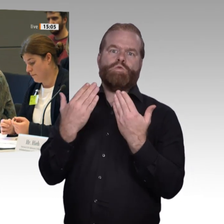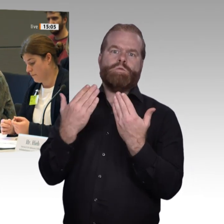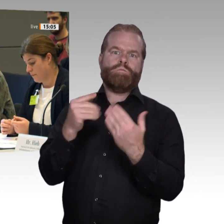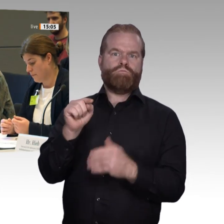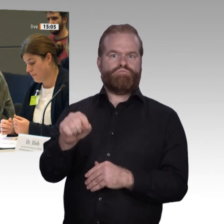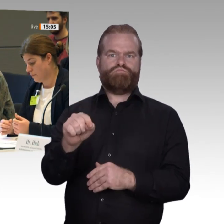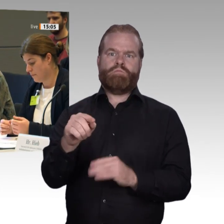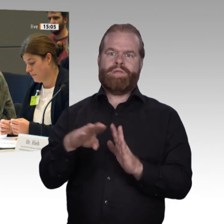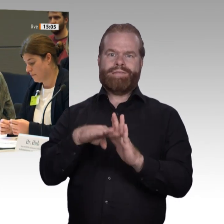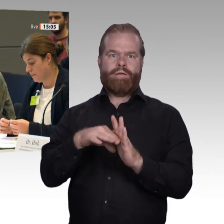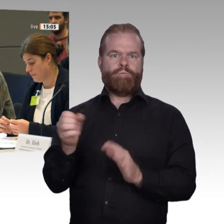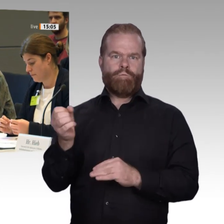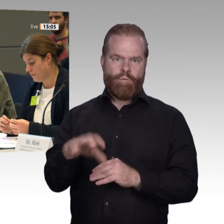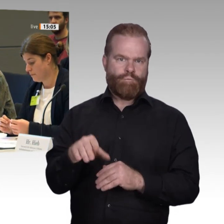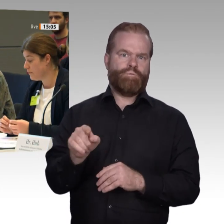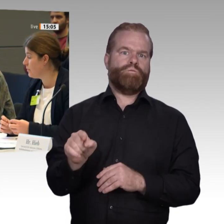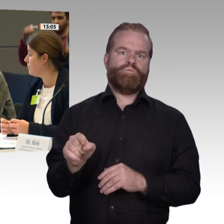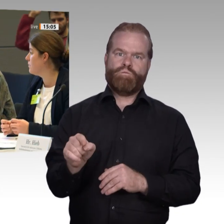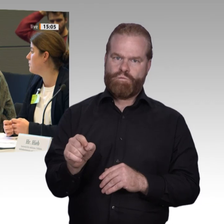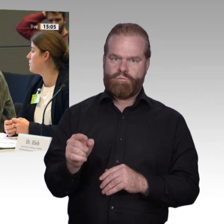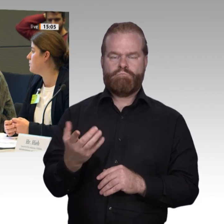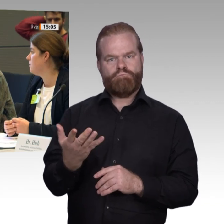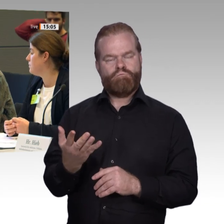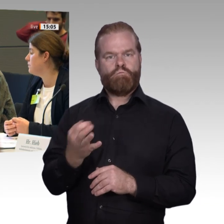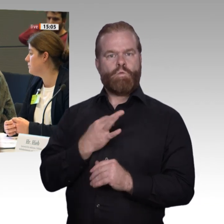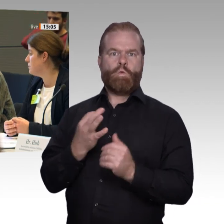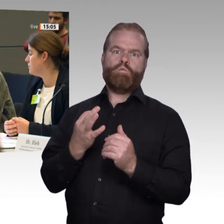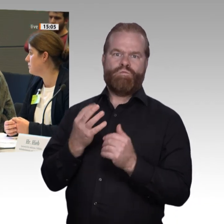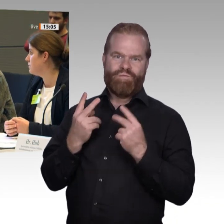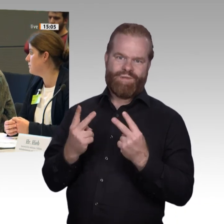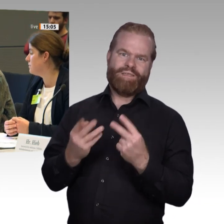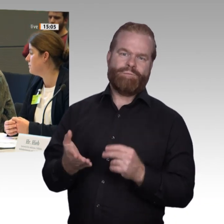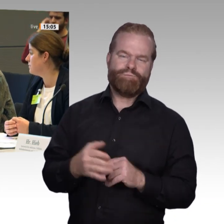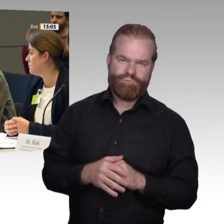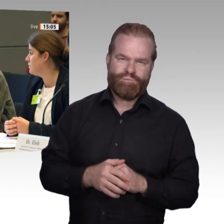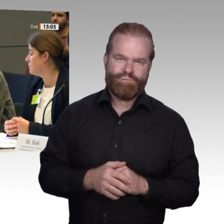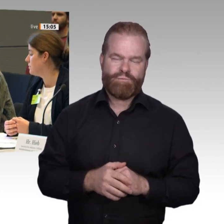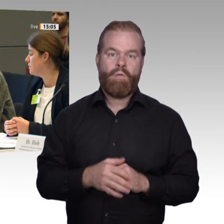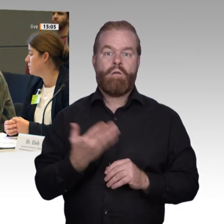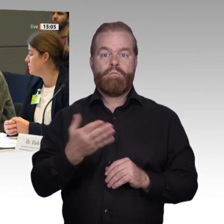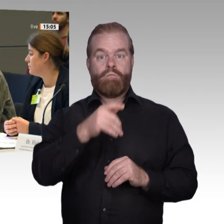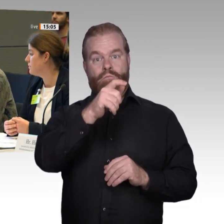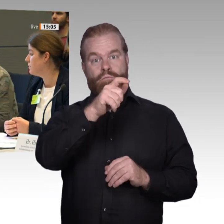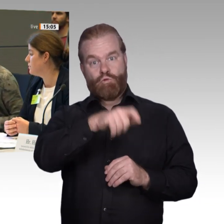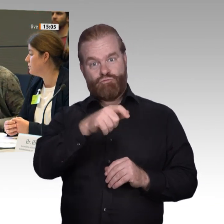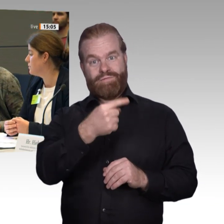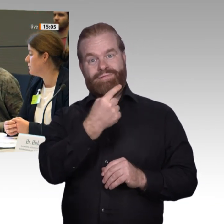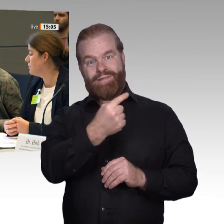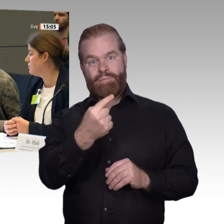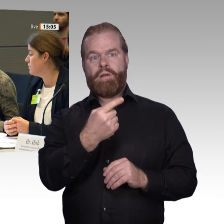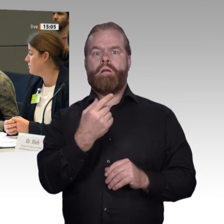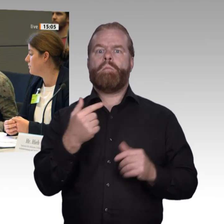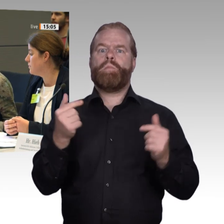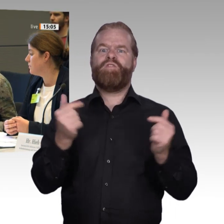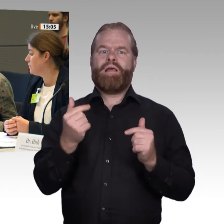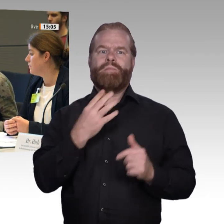die pflegebedürftig sind, erhalten Leistungen aus der sozialen Pflegeversicherung. Da diese Leistungen in der Regel nicht ausreichen, um den Pflegebedarf zu decken,